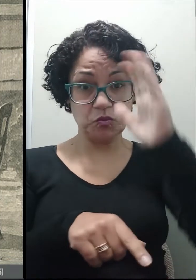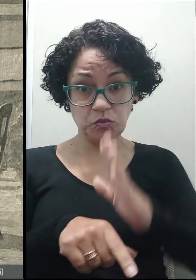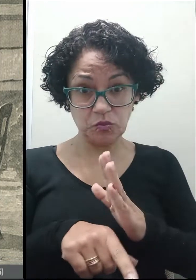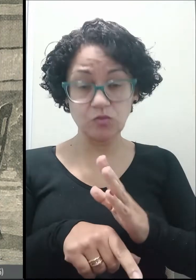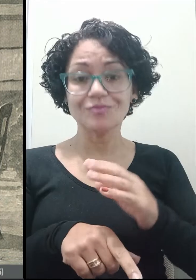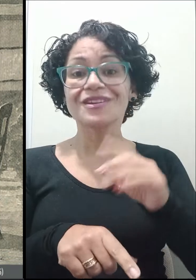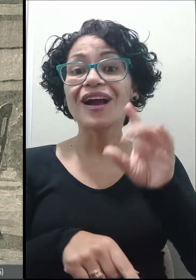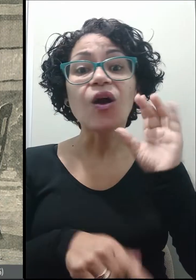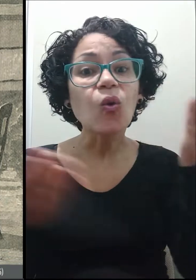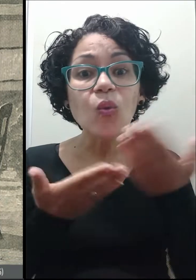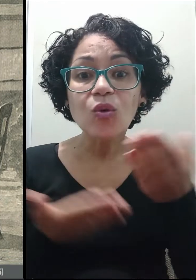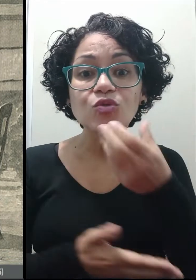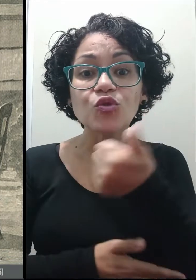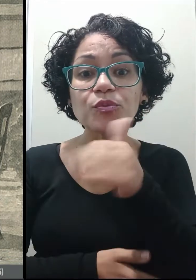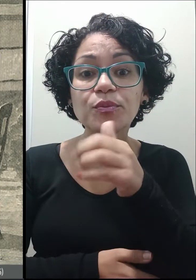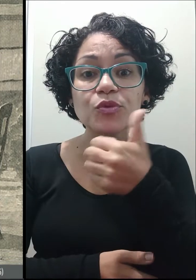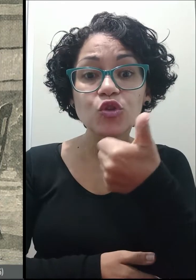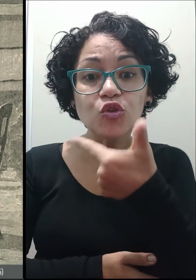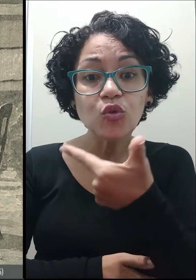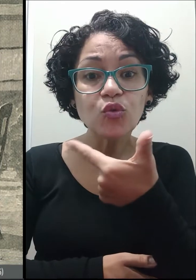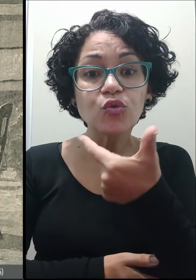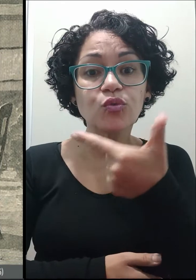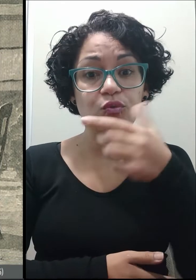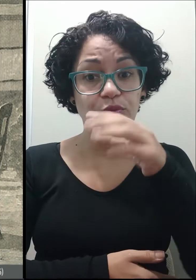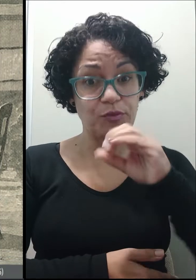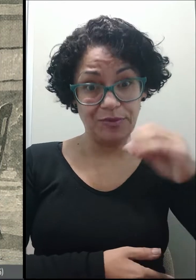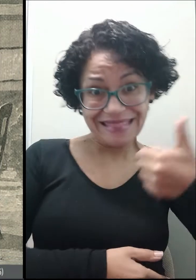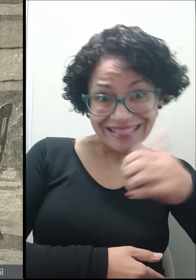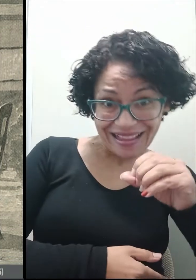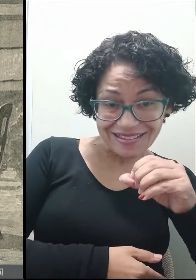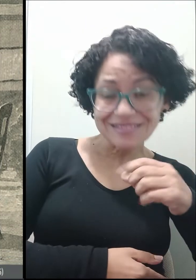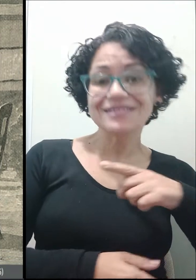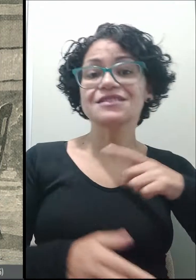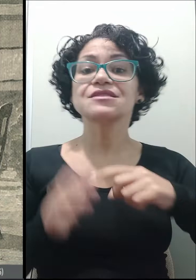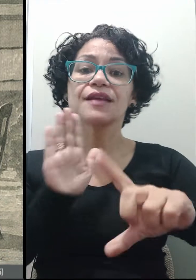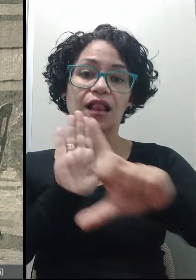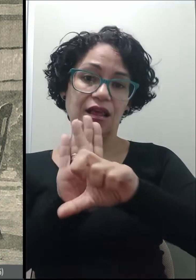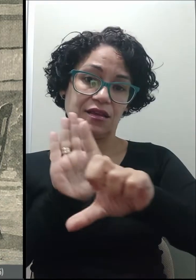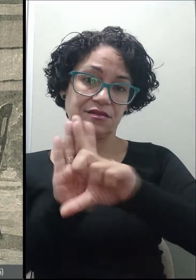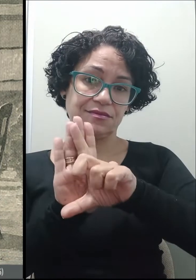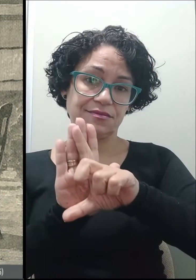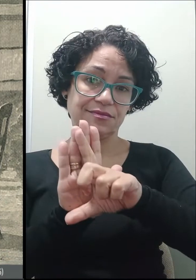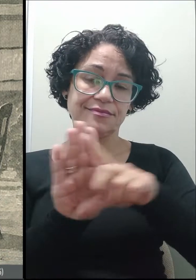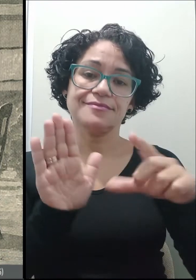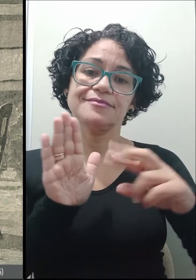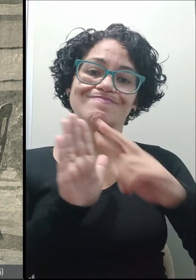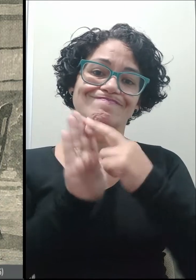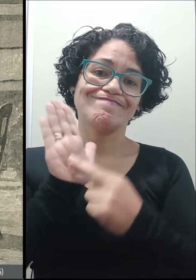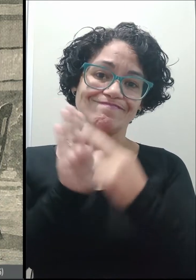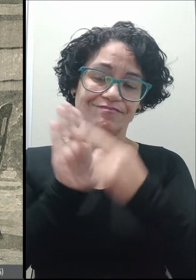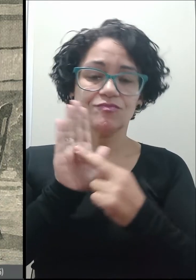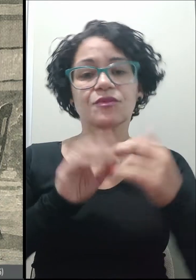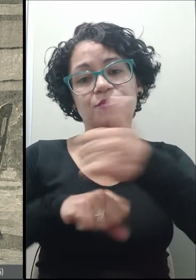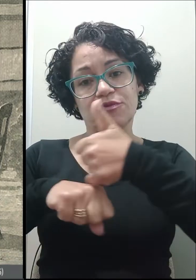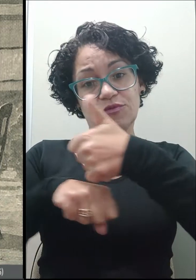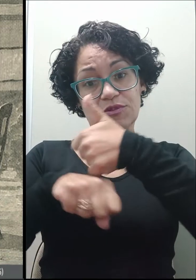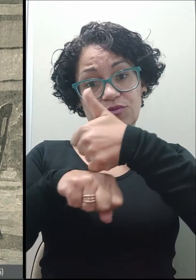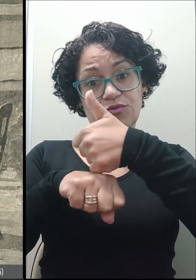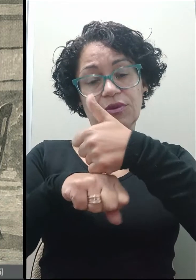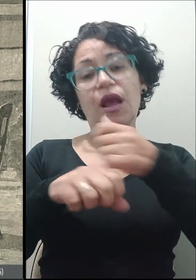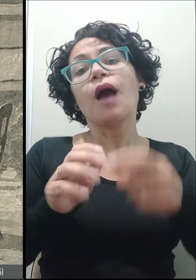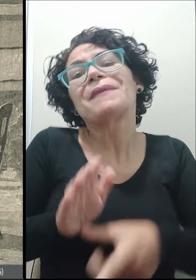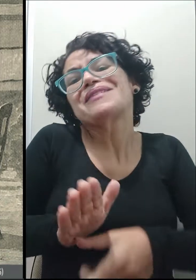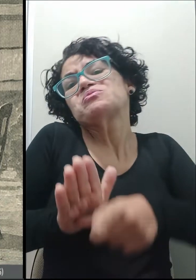em 2010 foi sancionada a lei que regulamenta a profissão, mesmo que antes disso